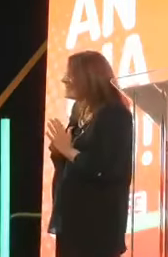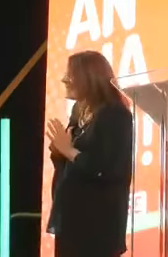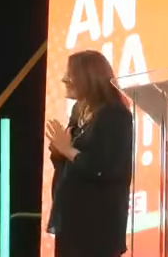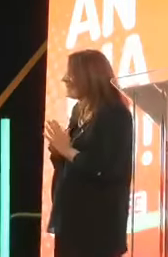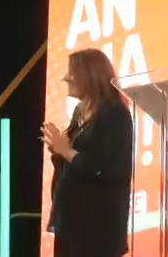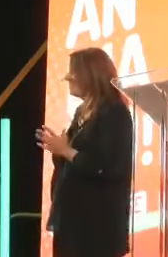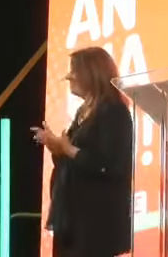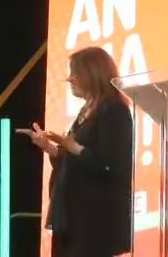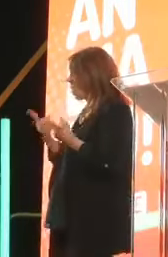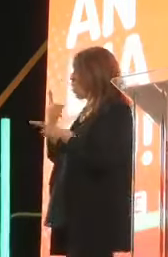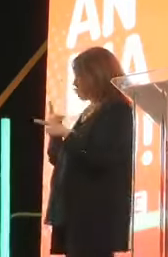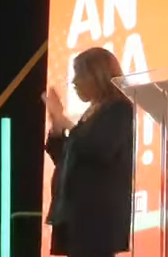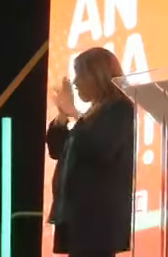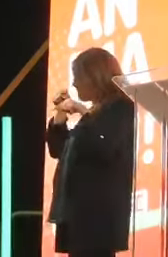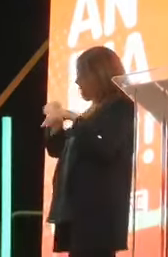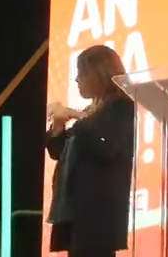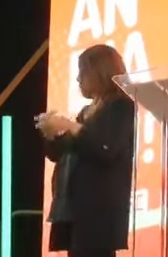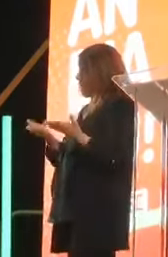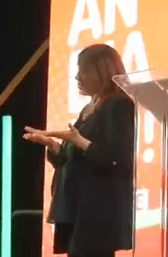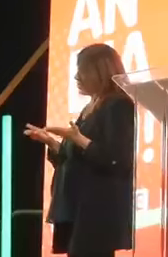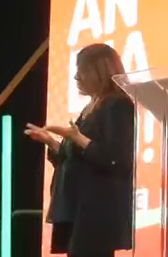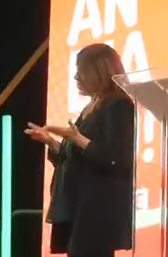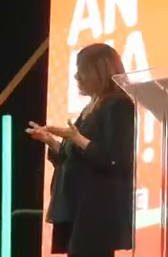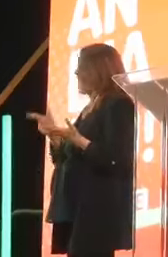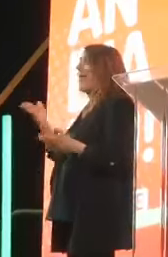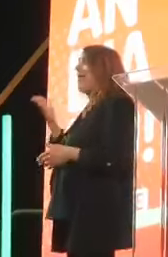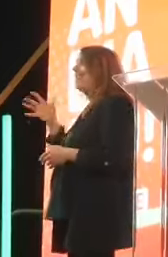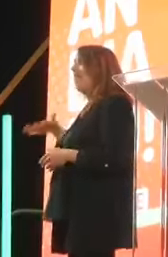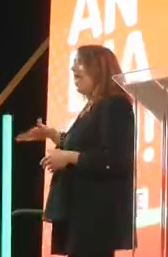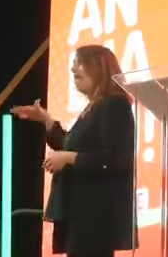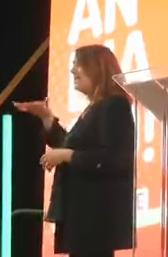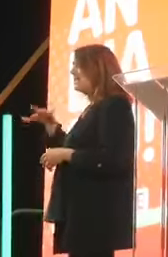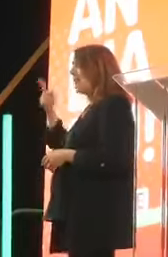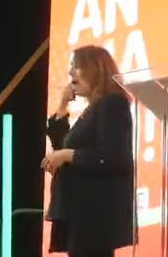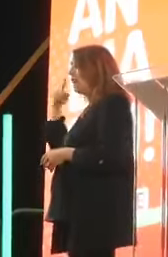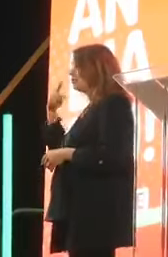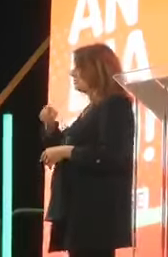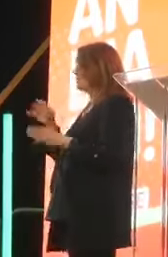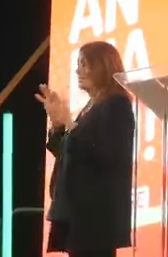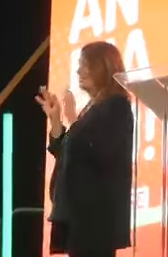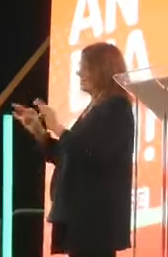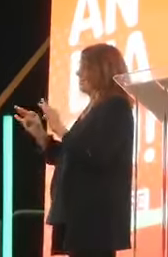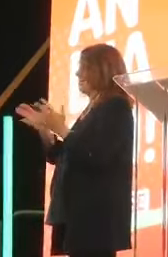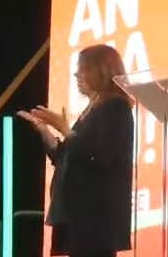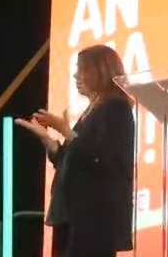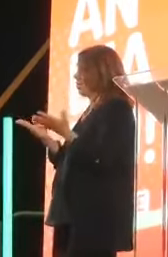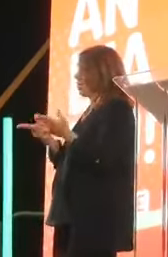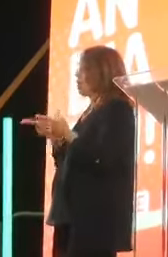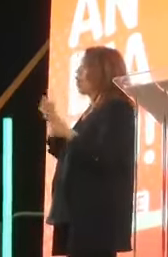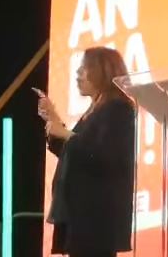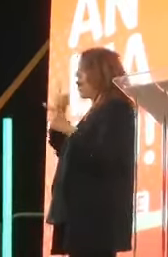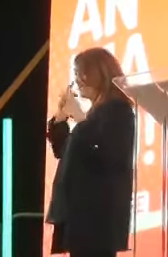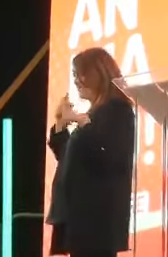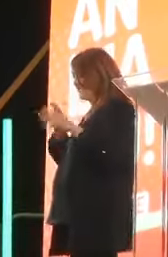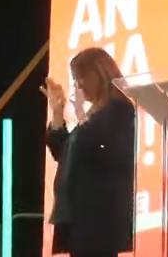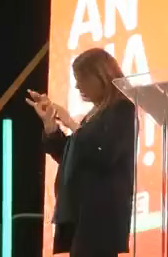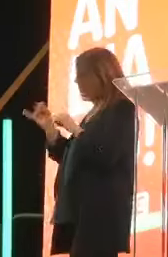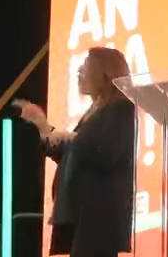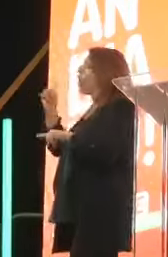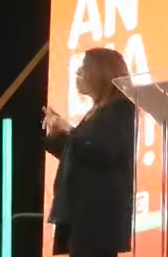noi ci dovremmo occupare, perché di questo la destra di questo paese non solo non si occupa, ma sta peggiorando le